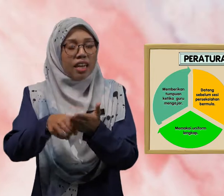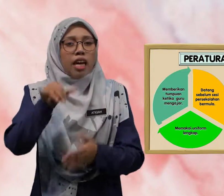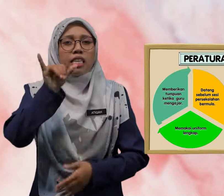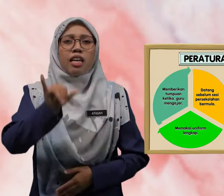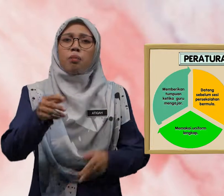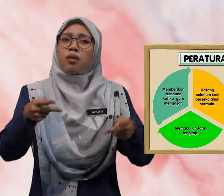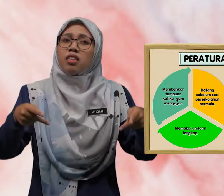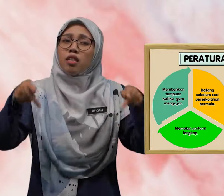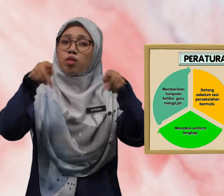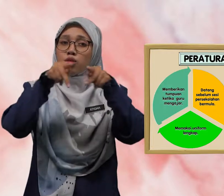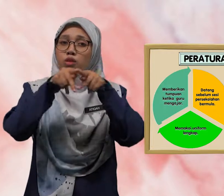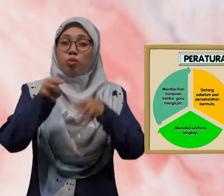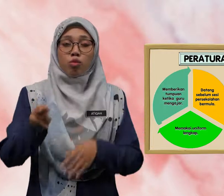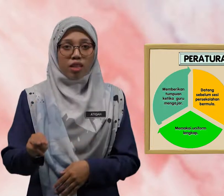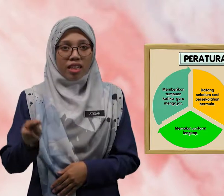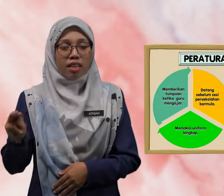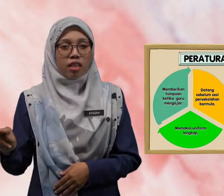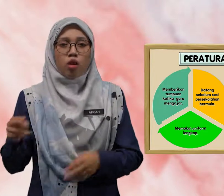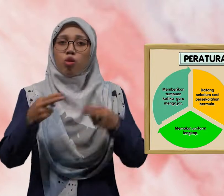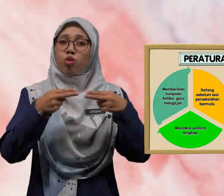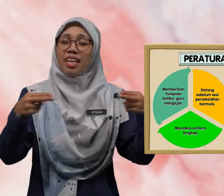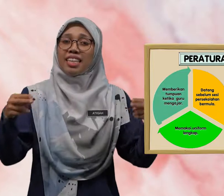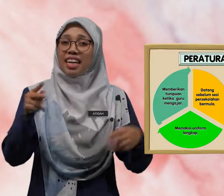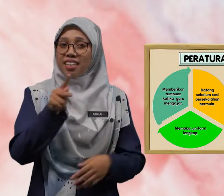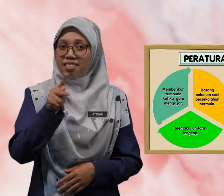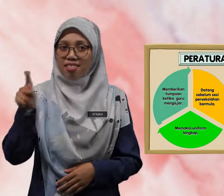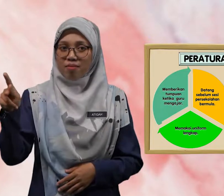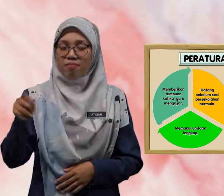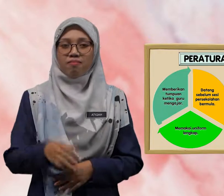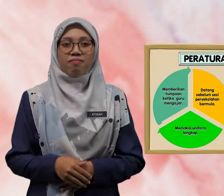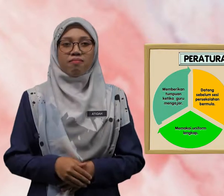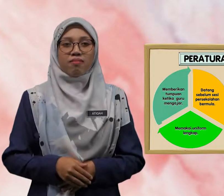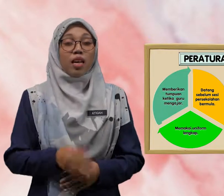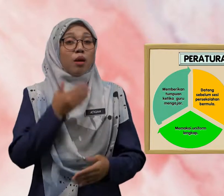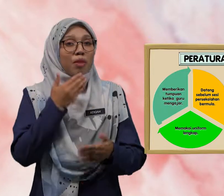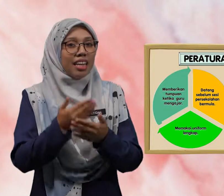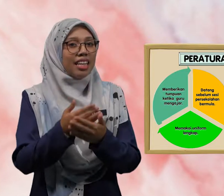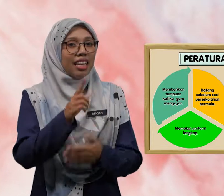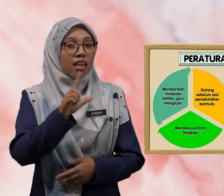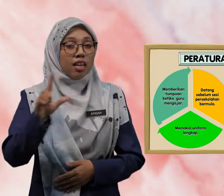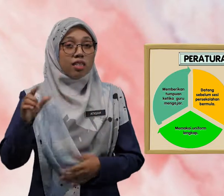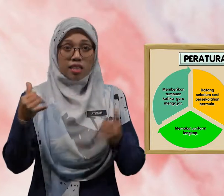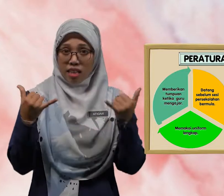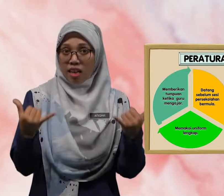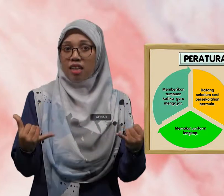yang perlu murid Uraikan Baiklah sekarang